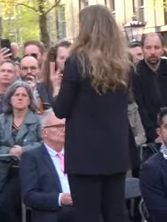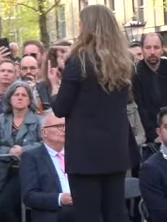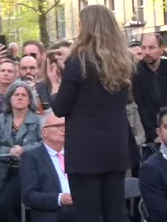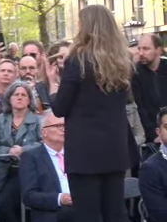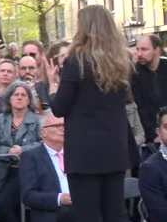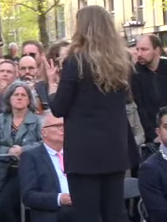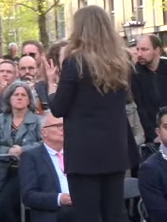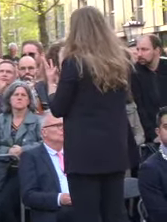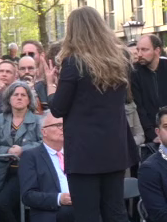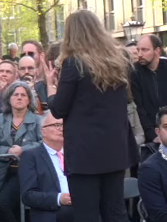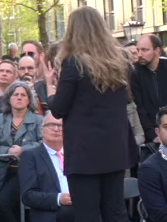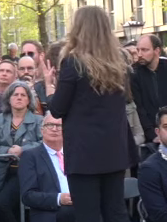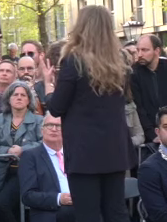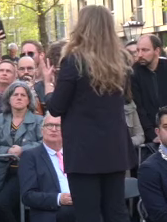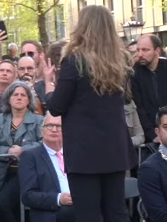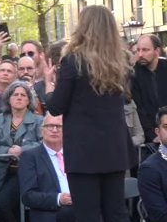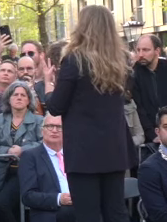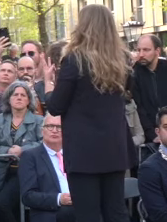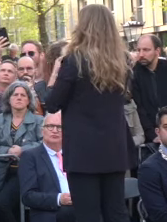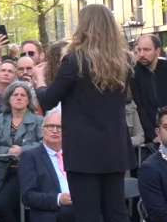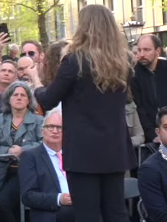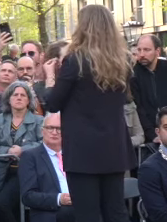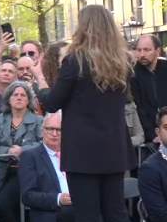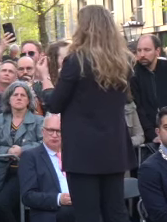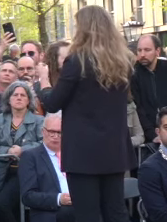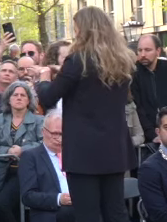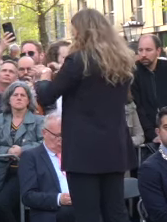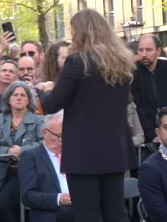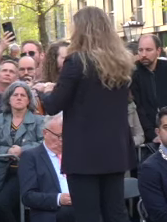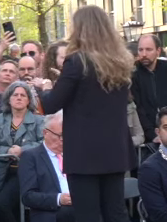hun visie op dit thema op papier hebben gezet en onder